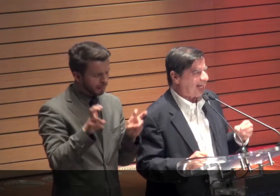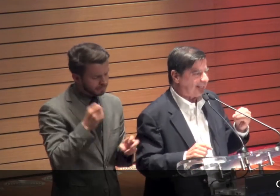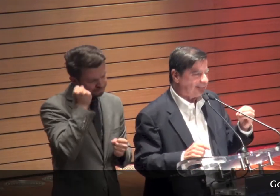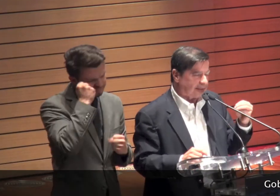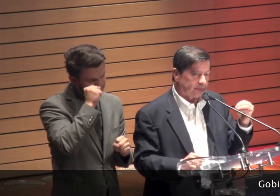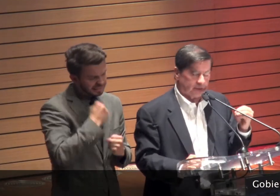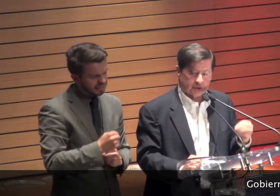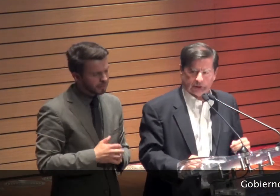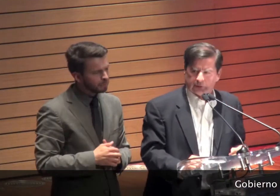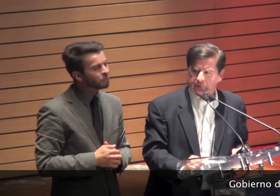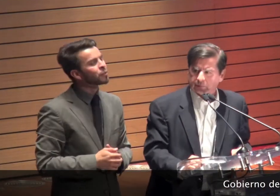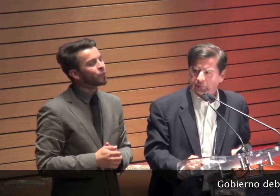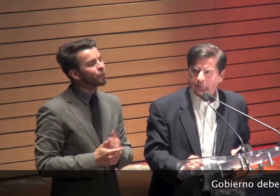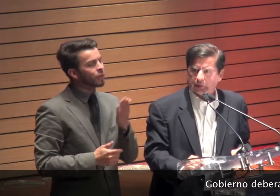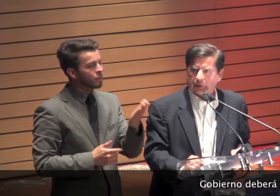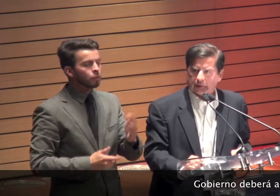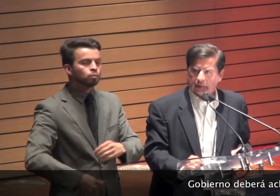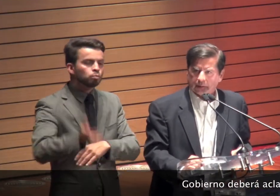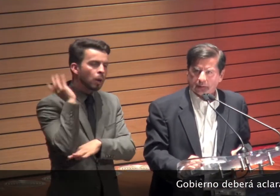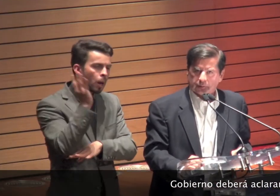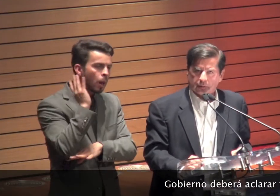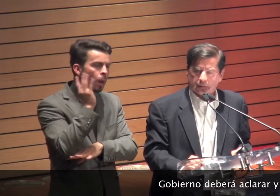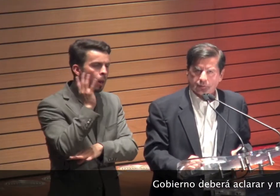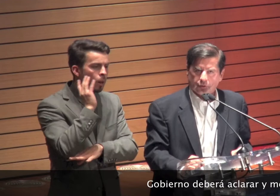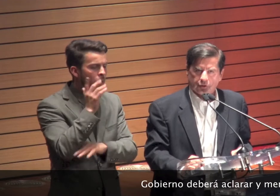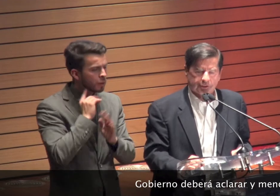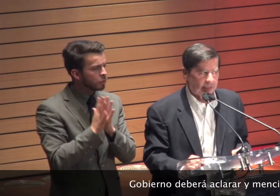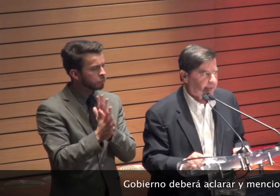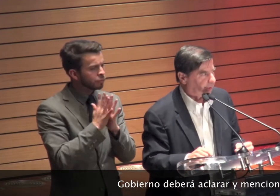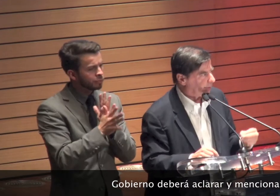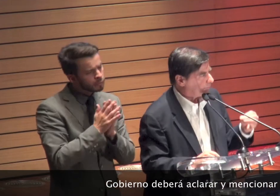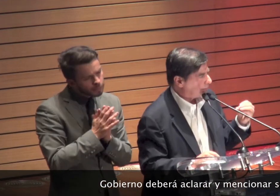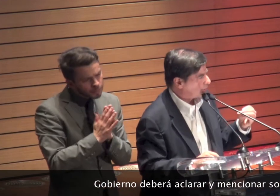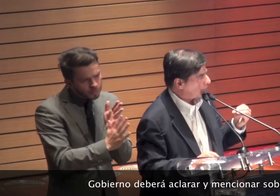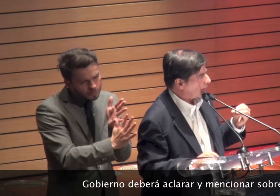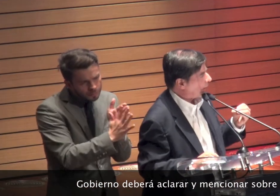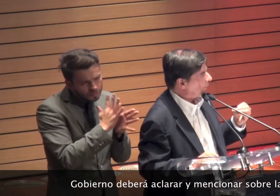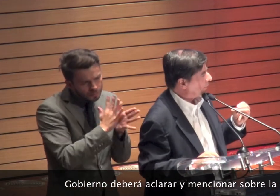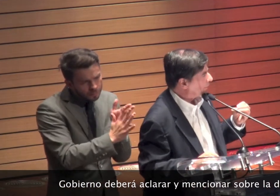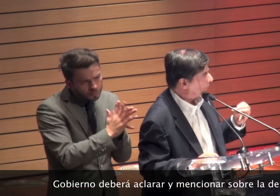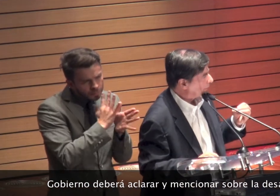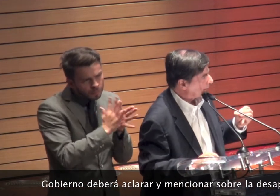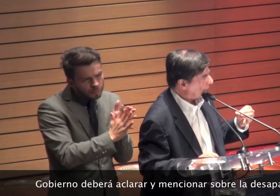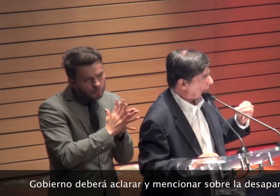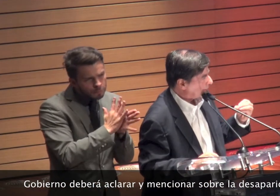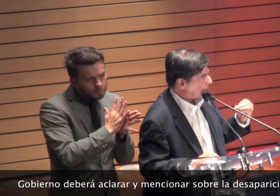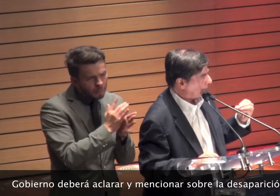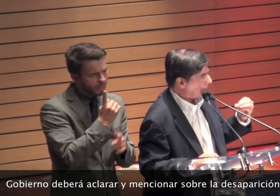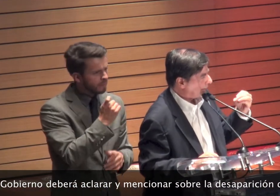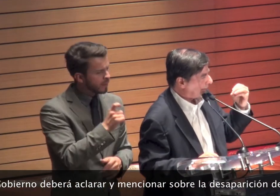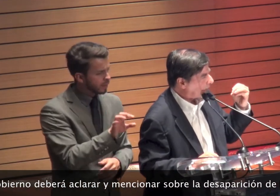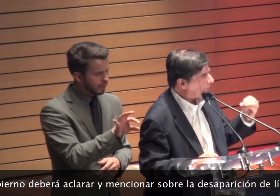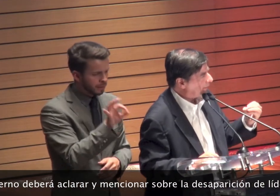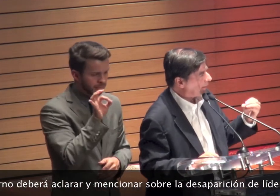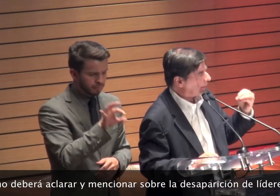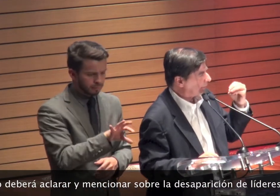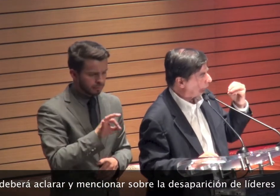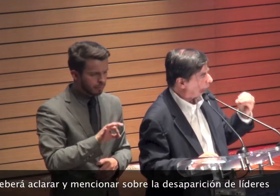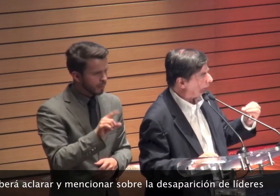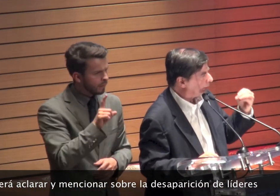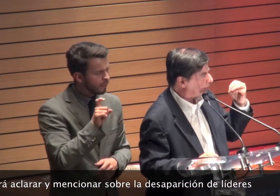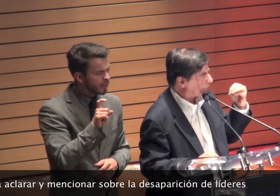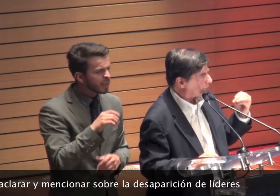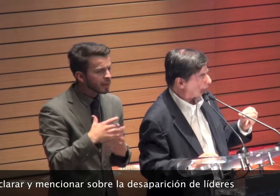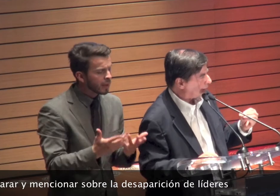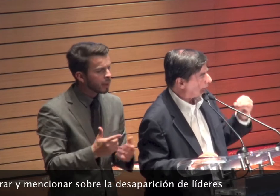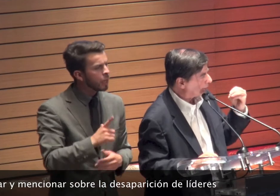toda la intervención no se haya mencionado la vida de